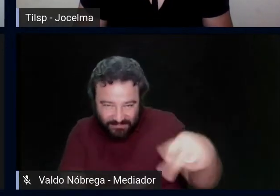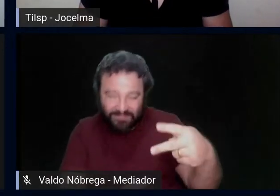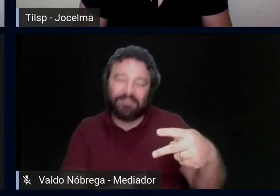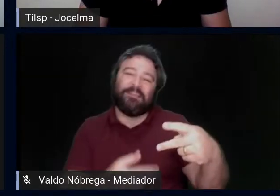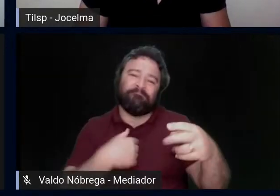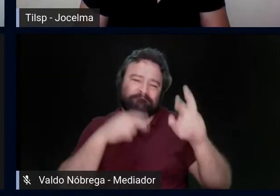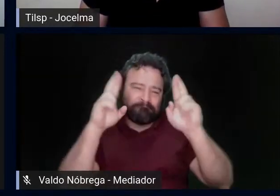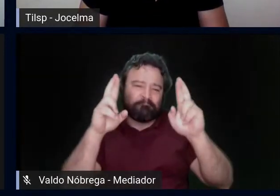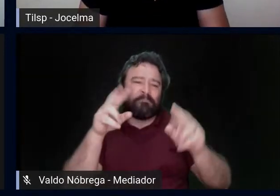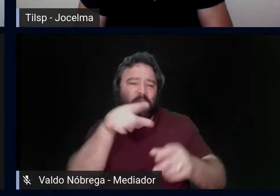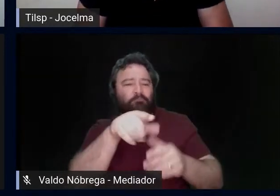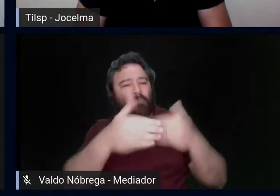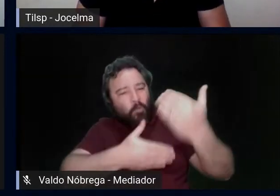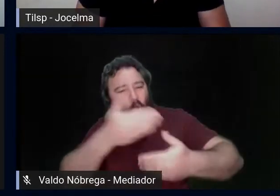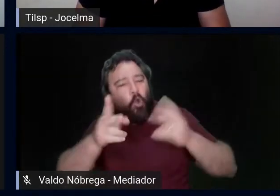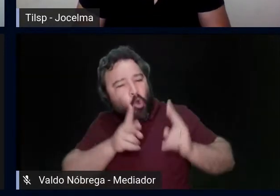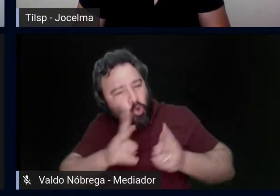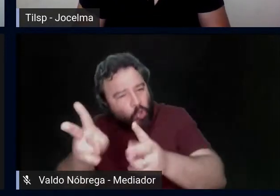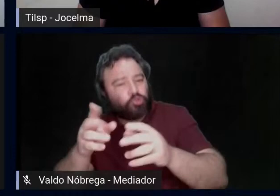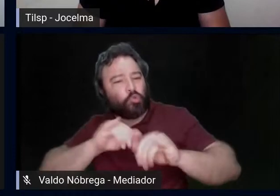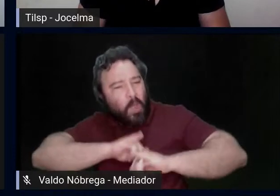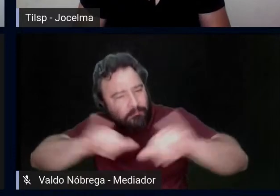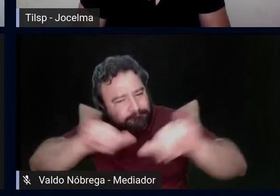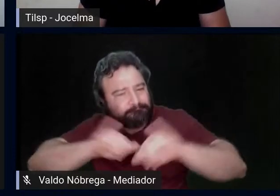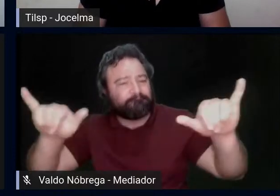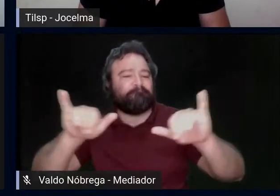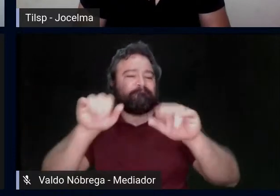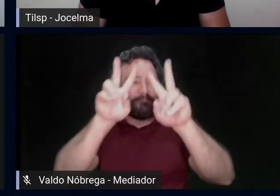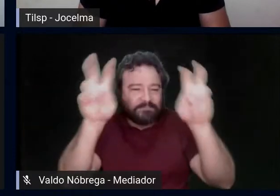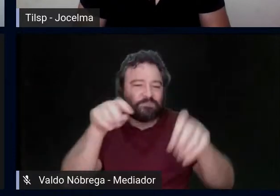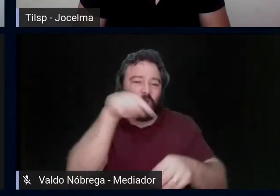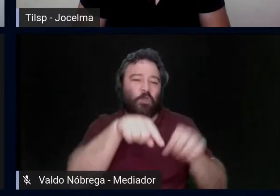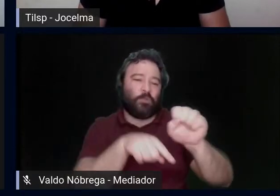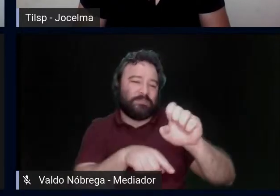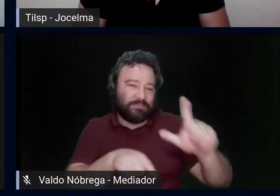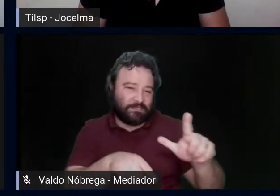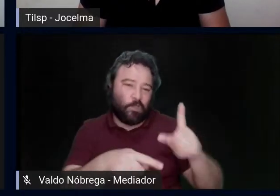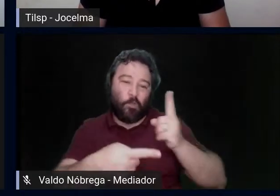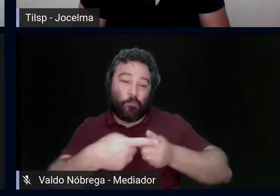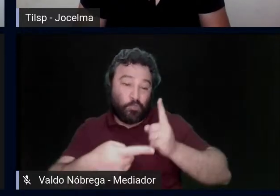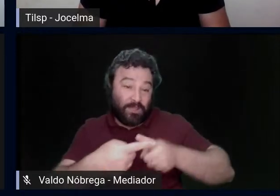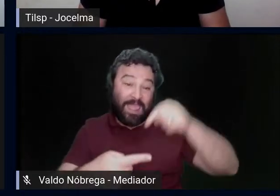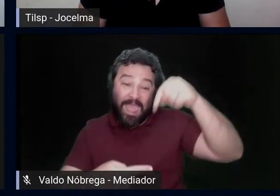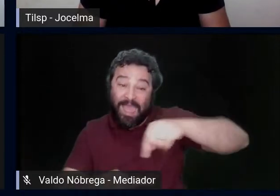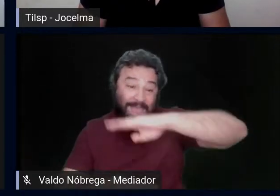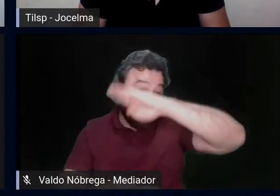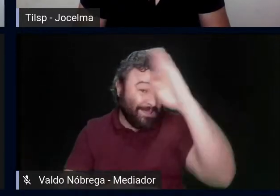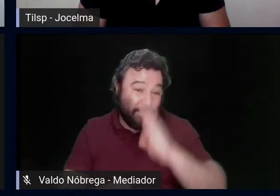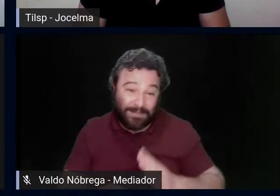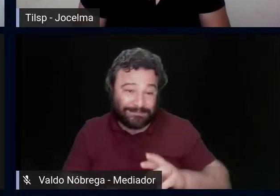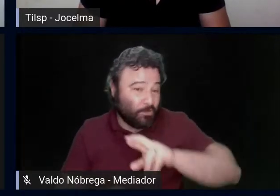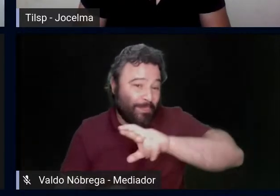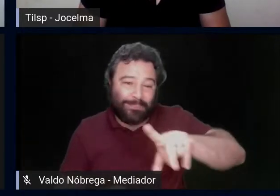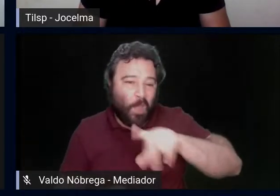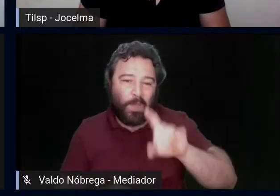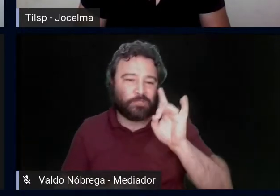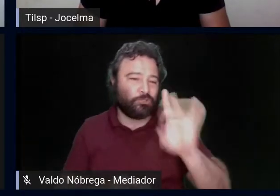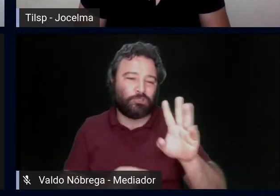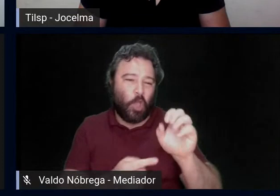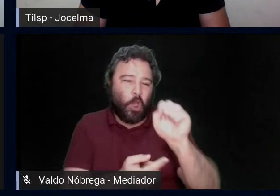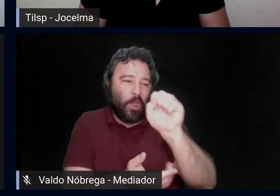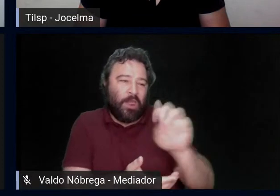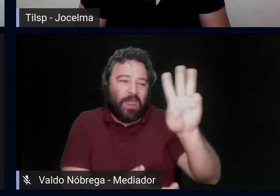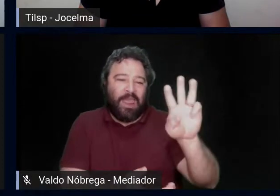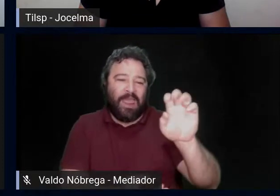a SL, possa pesquisar mais e que você continue, né, com a sua divulgação do seu trabalho, que é